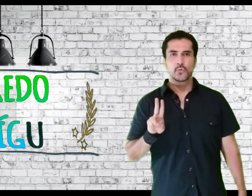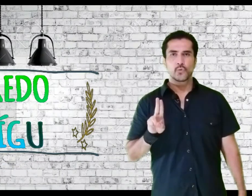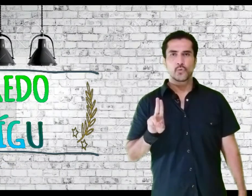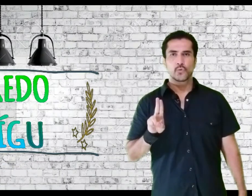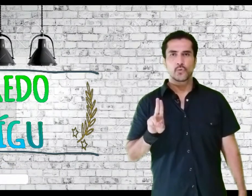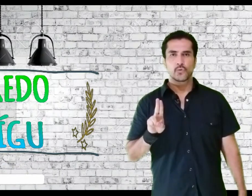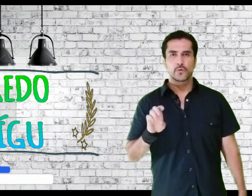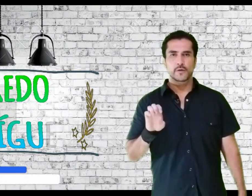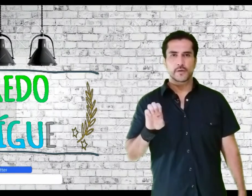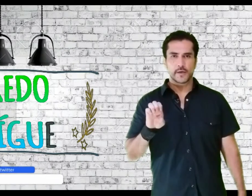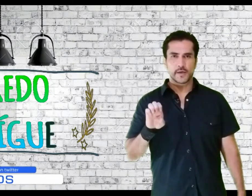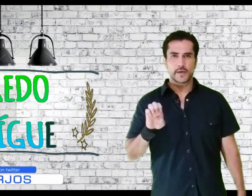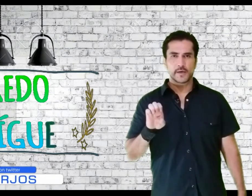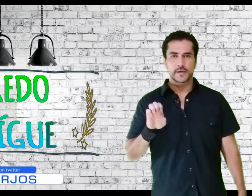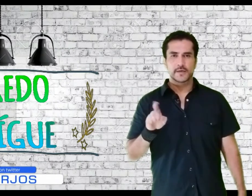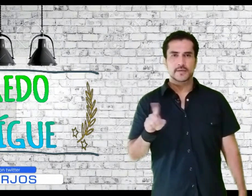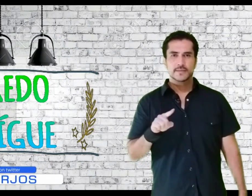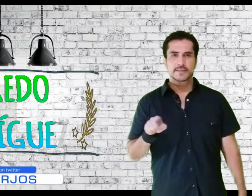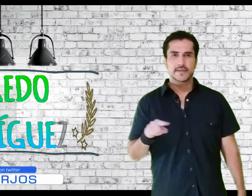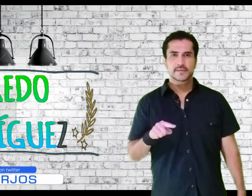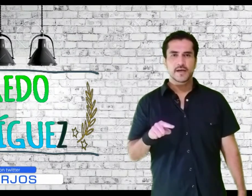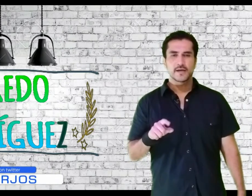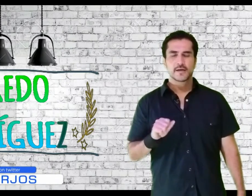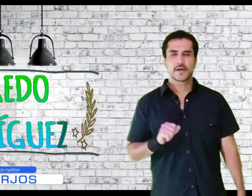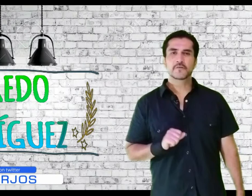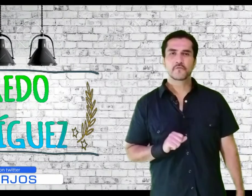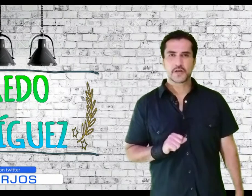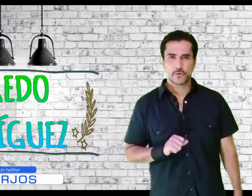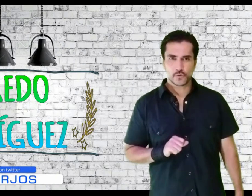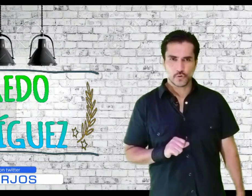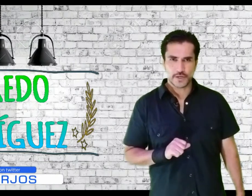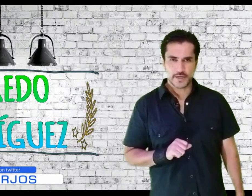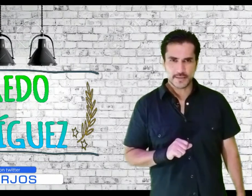U, E, Z. Alfredo Rodríguez.